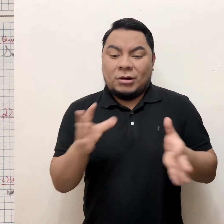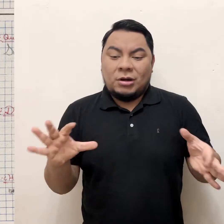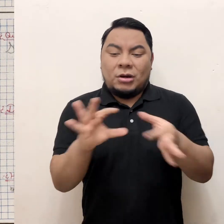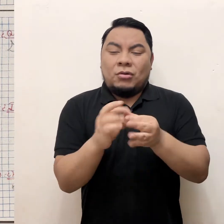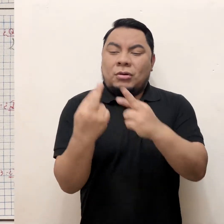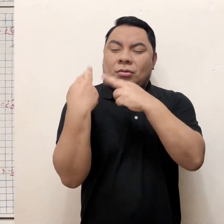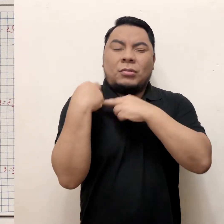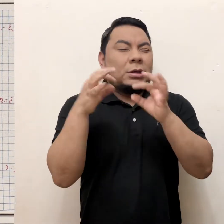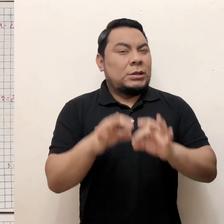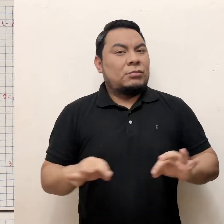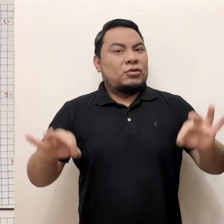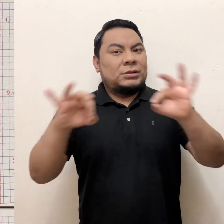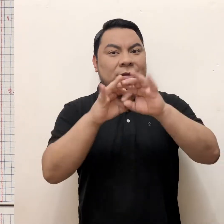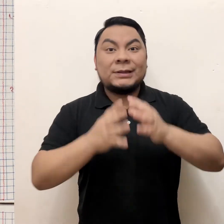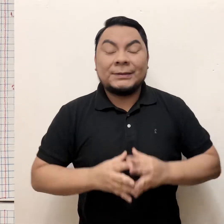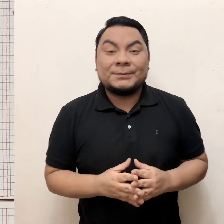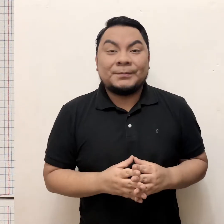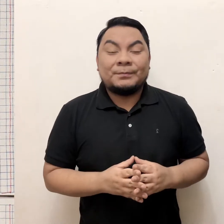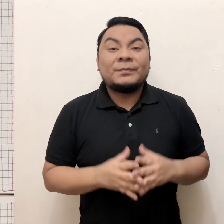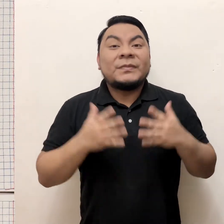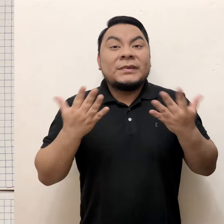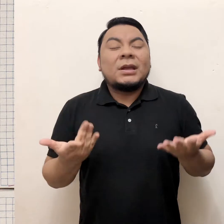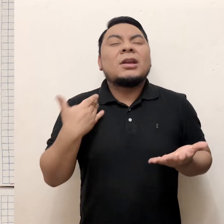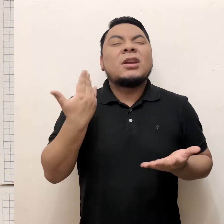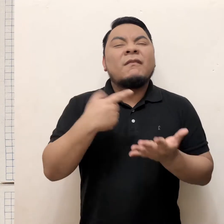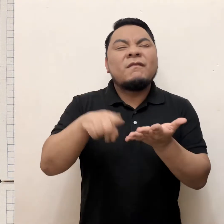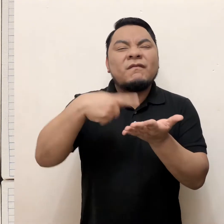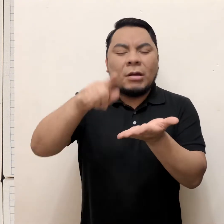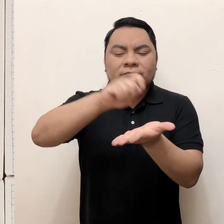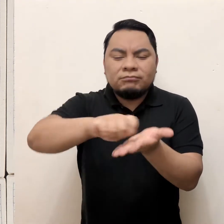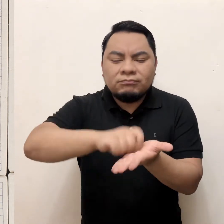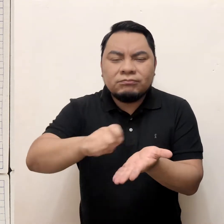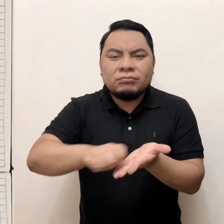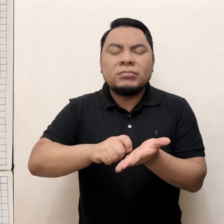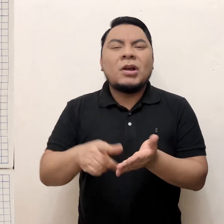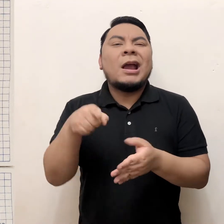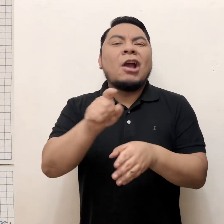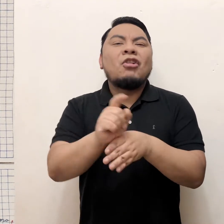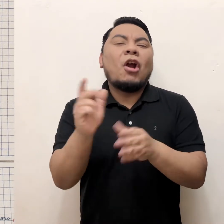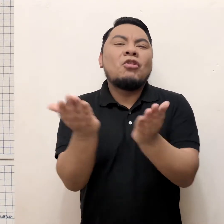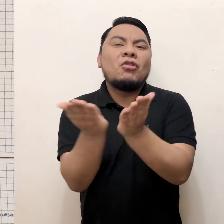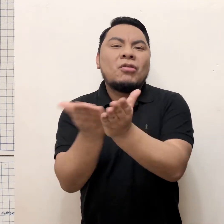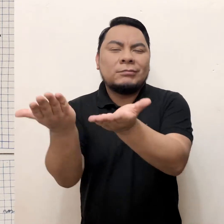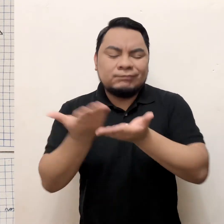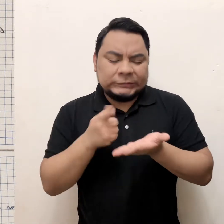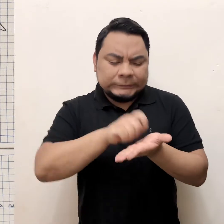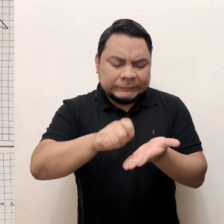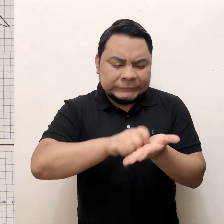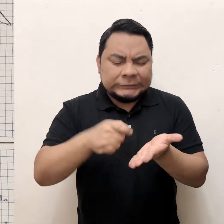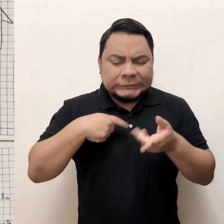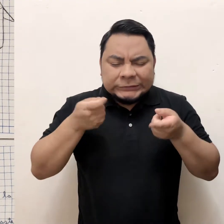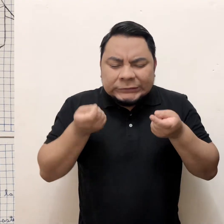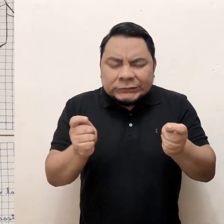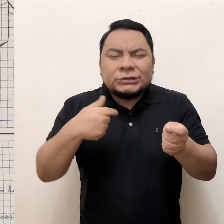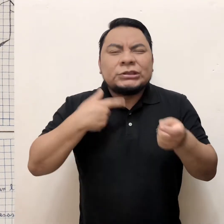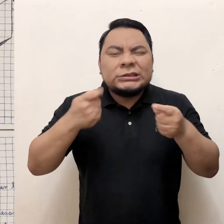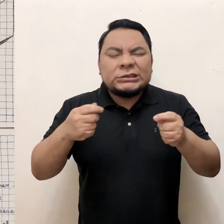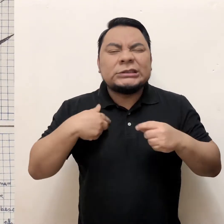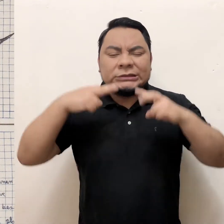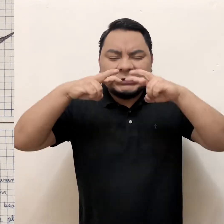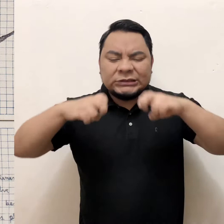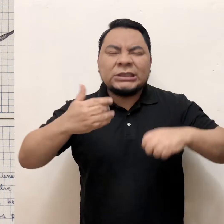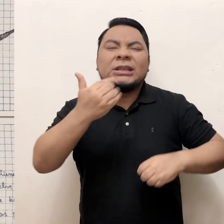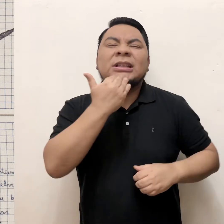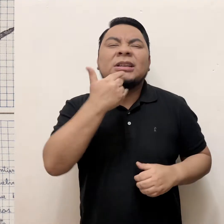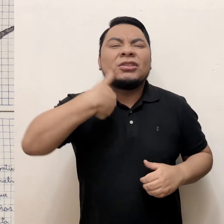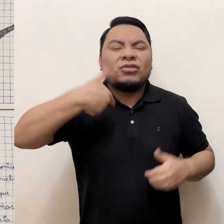fundamental. A través de ejercicios, modo de tarea escolar, intento descubrir quién soy.